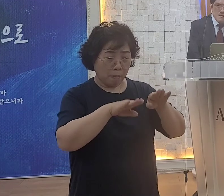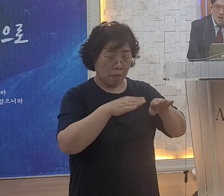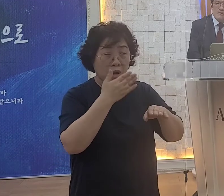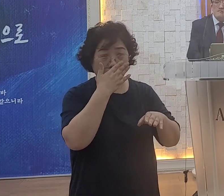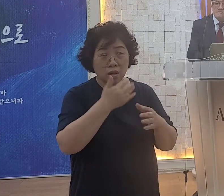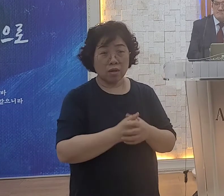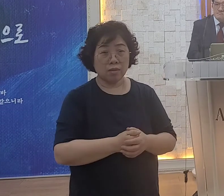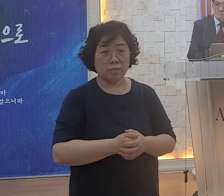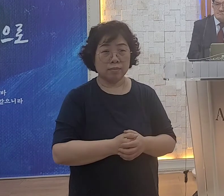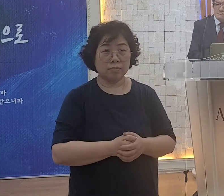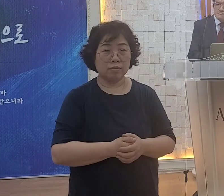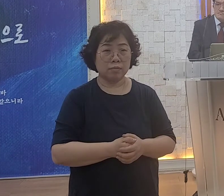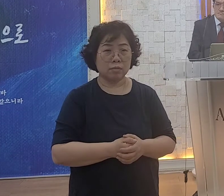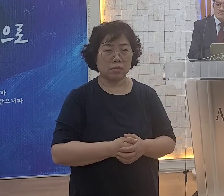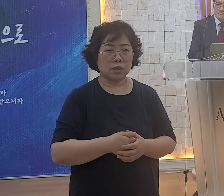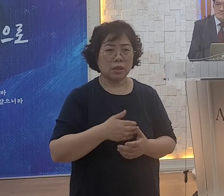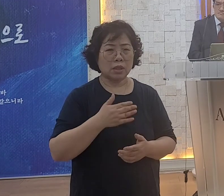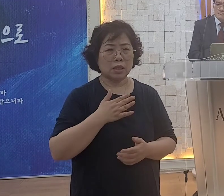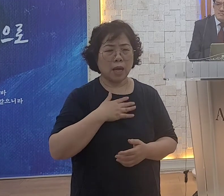자기가 알아요.